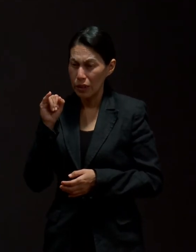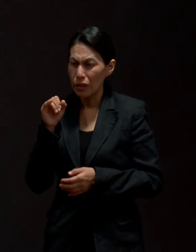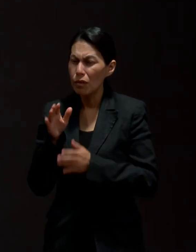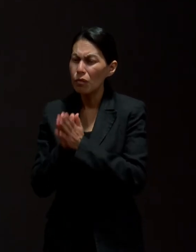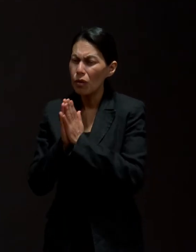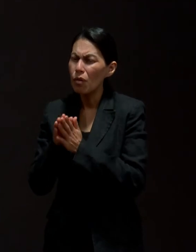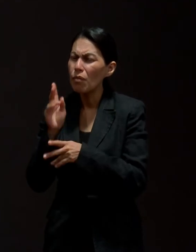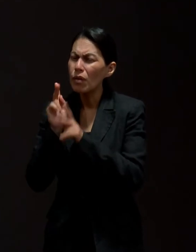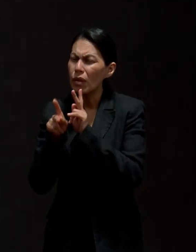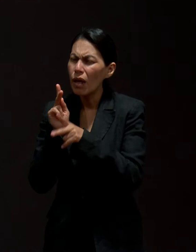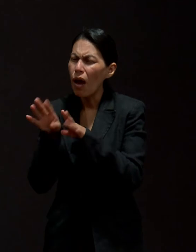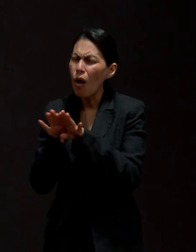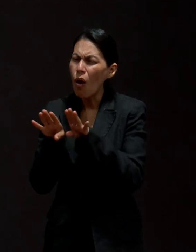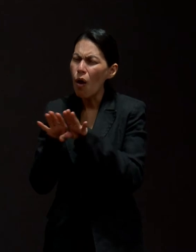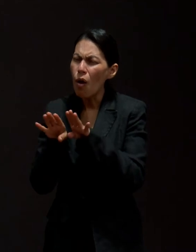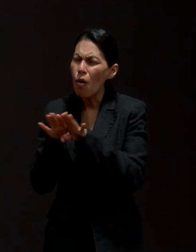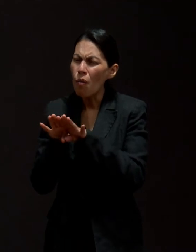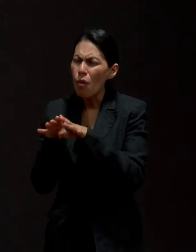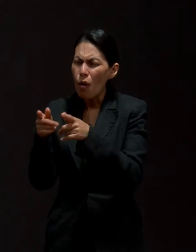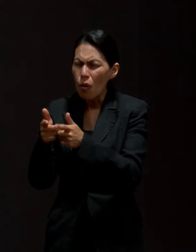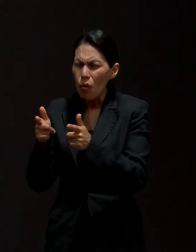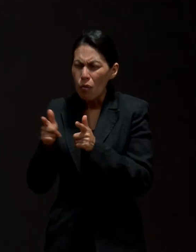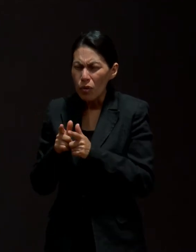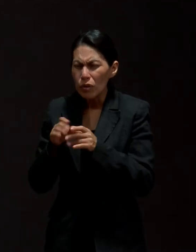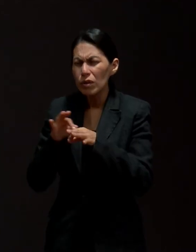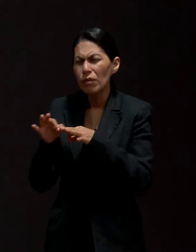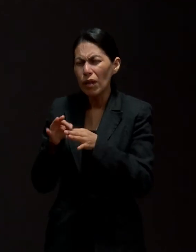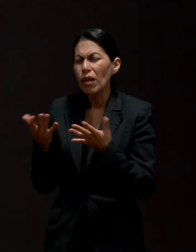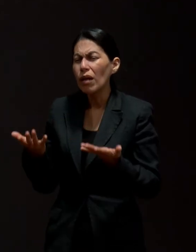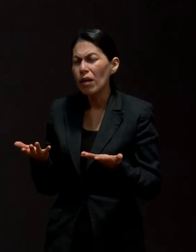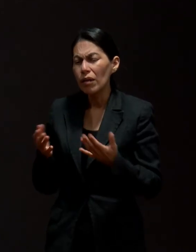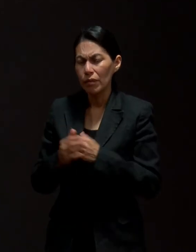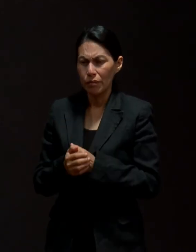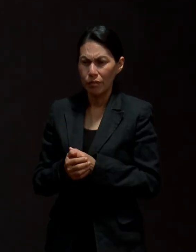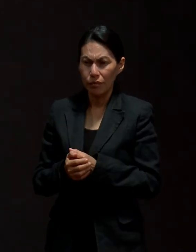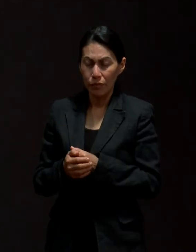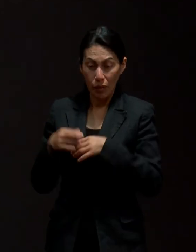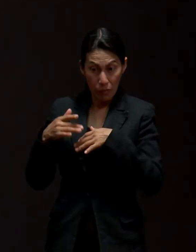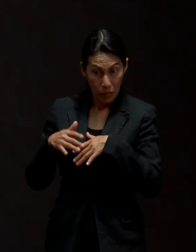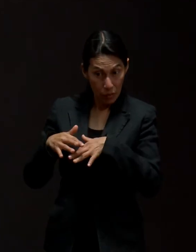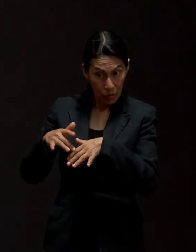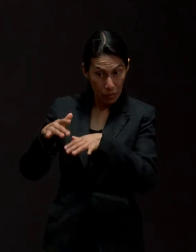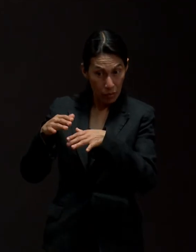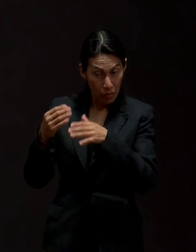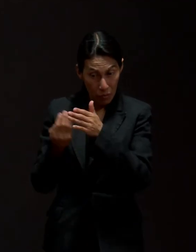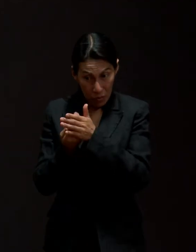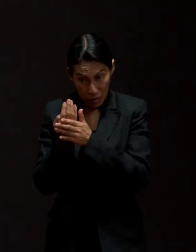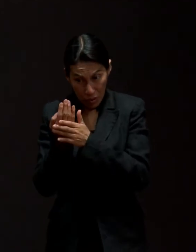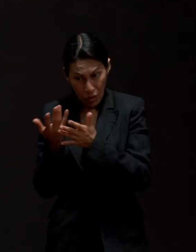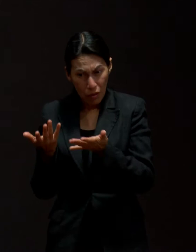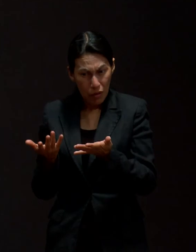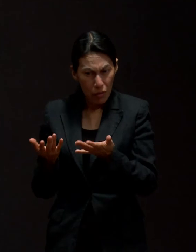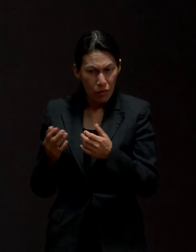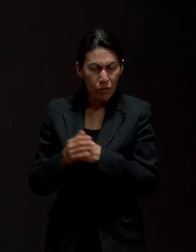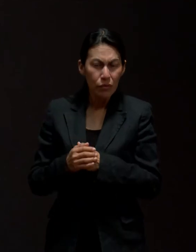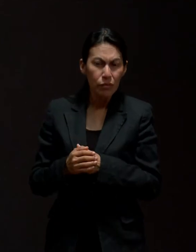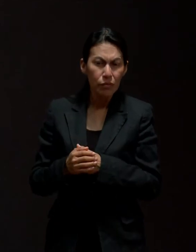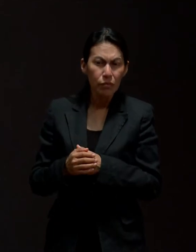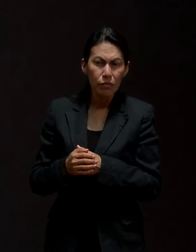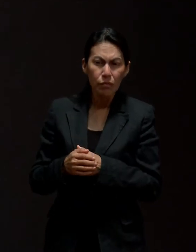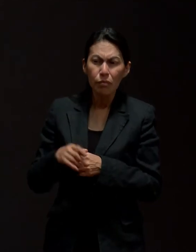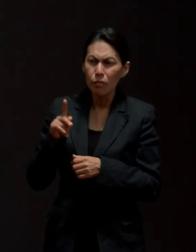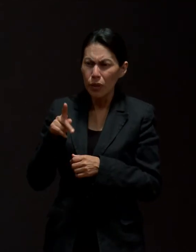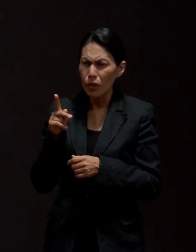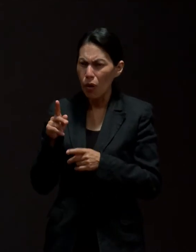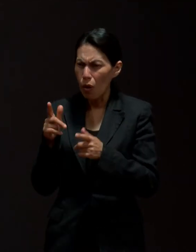cómo trabajan estos grupos. Ustedes tienen un grupo de amanecer, caminata,